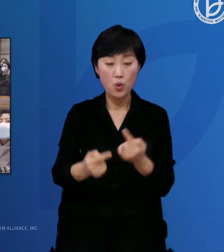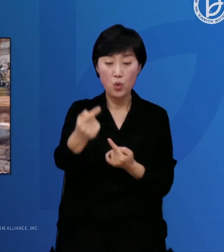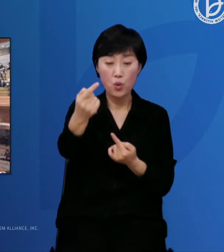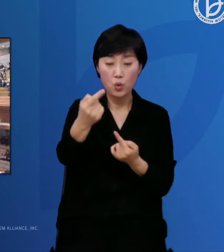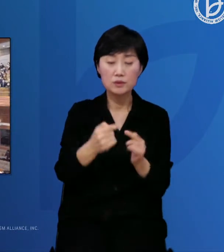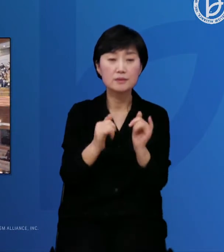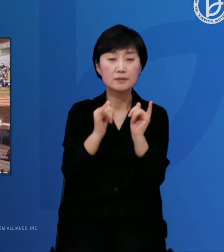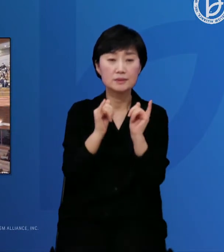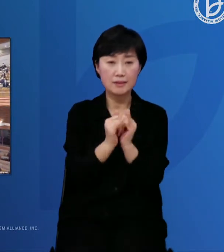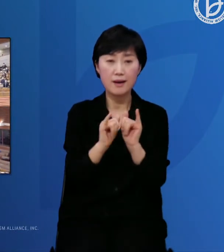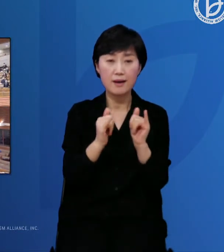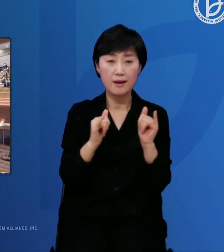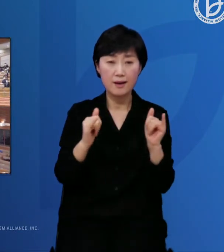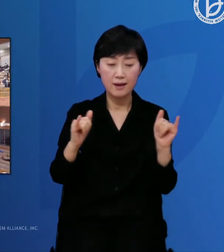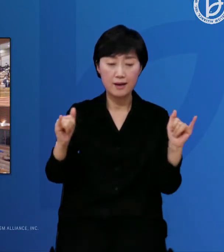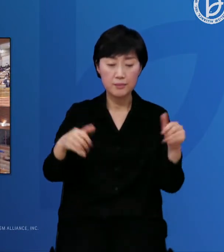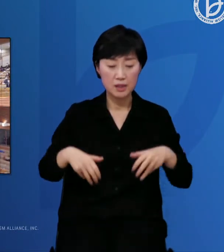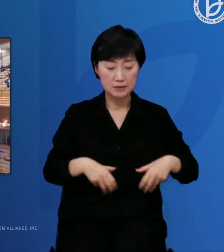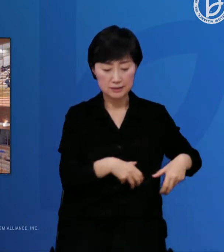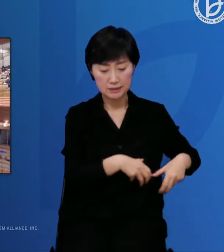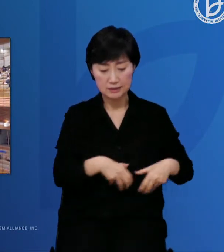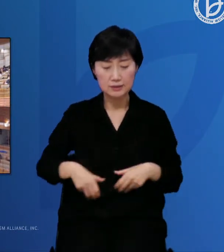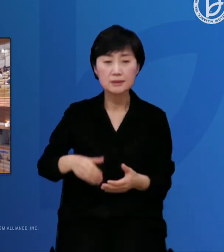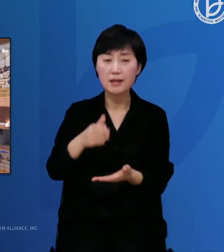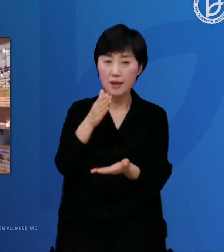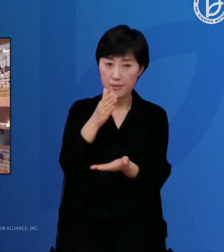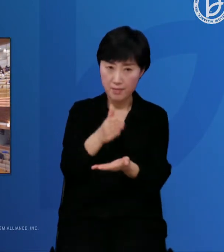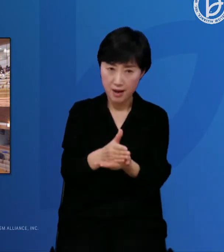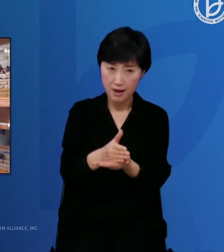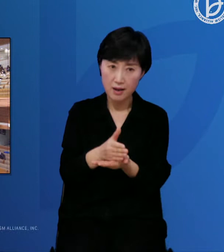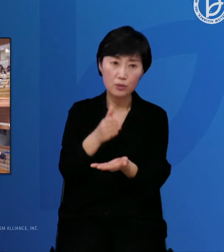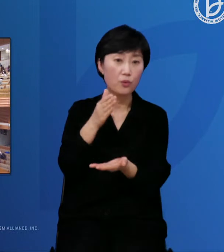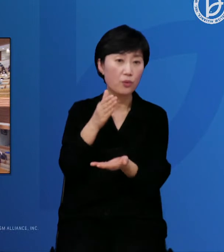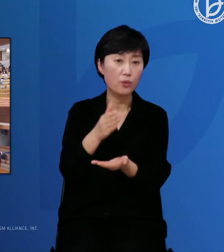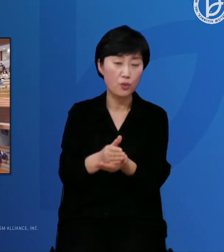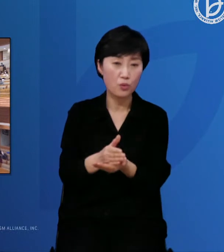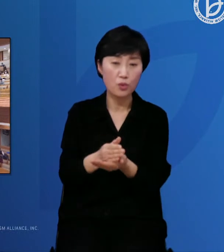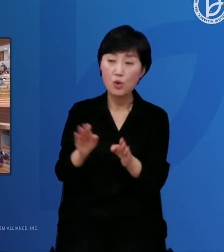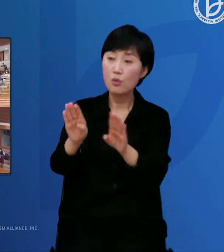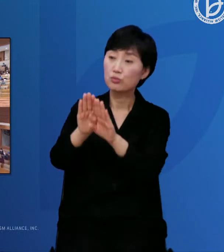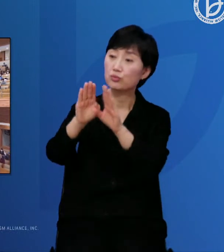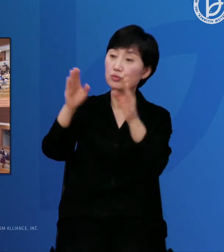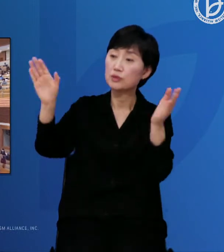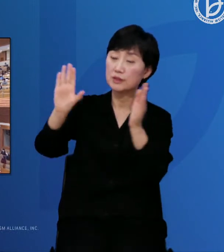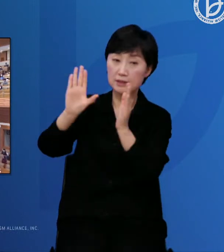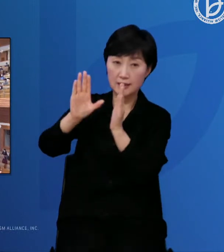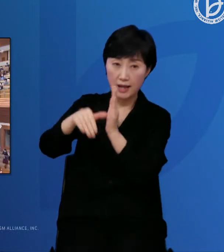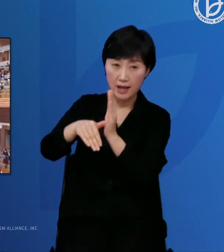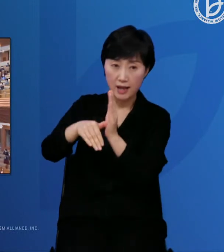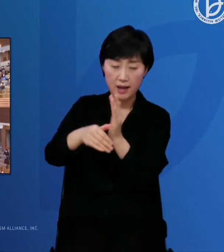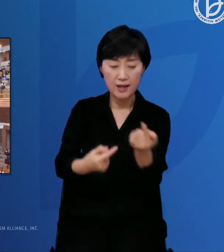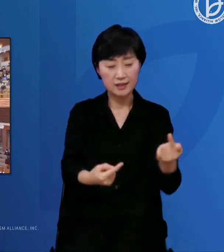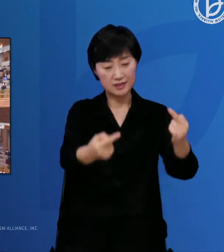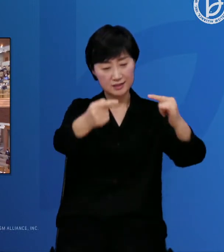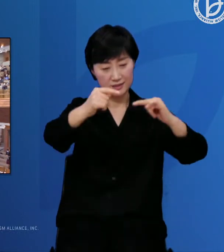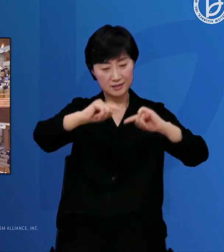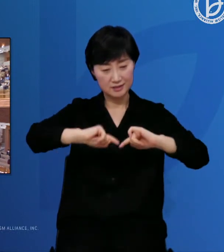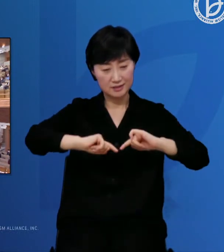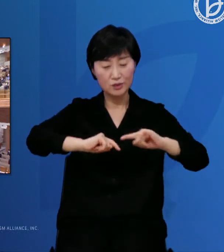오라. 오는 사람들은 짓지 말고서 문 열었을